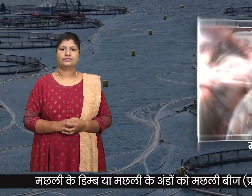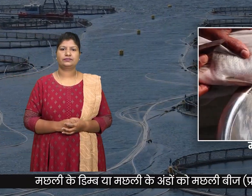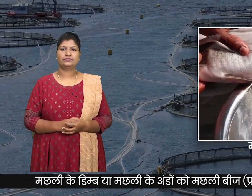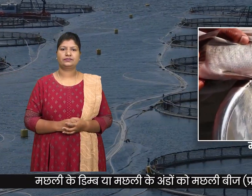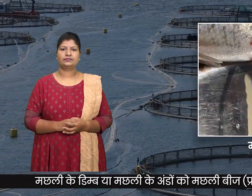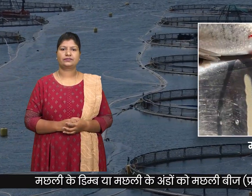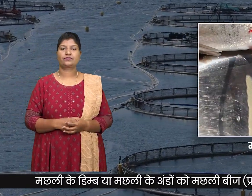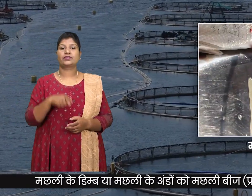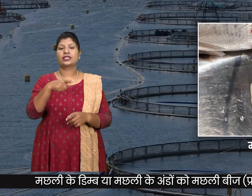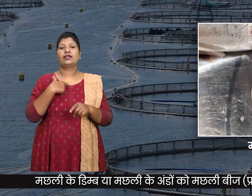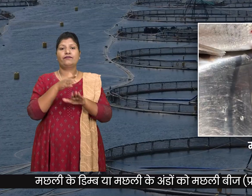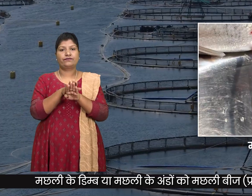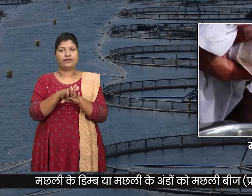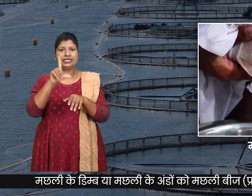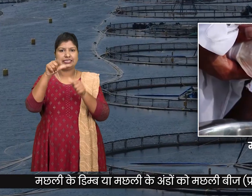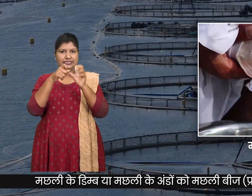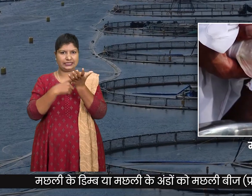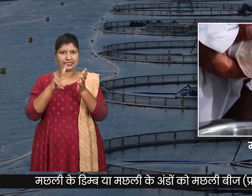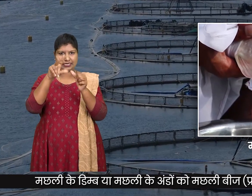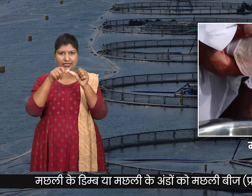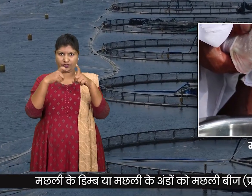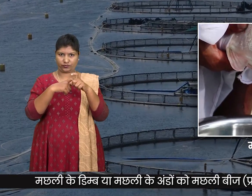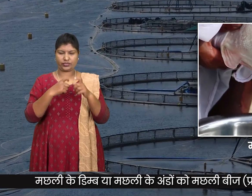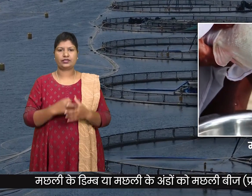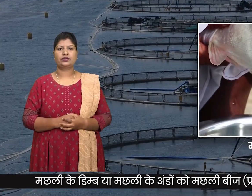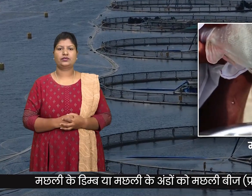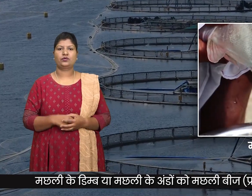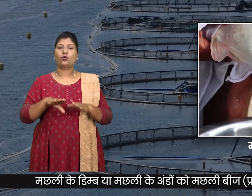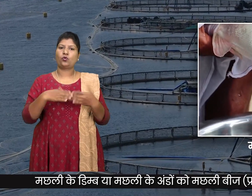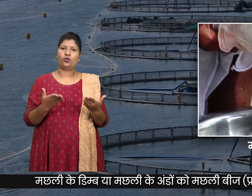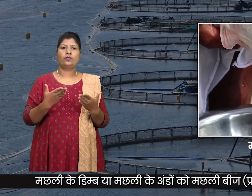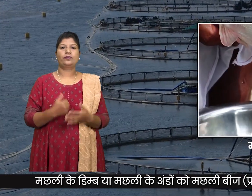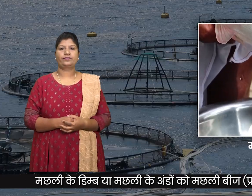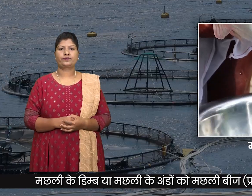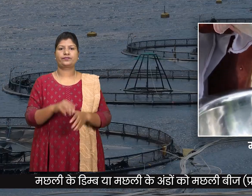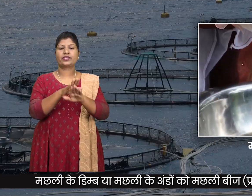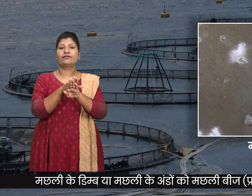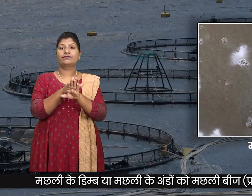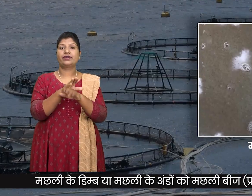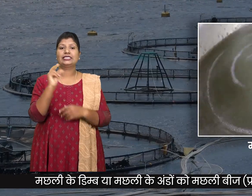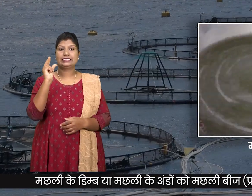मछली के डिंभ या मछली के अंडों को मछली बीज प्रजनन कहा जाता